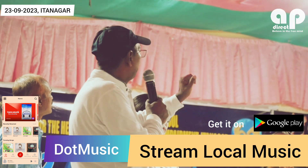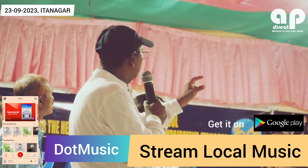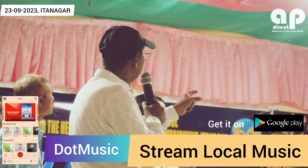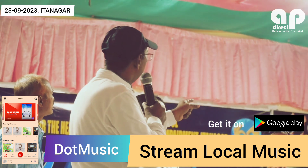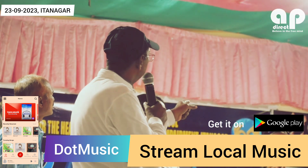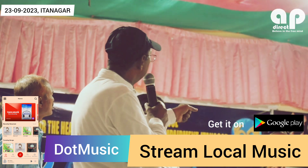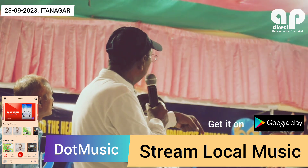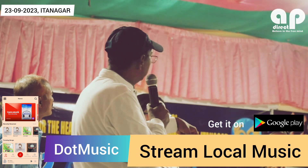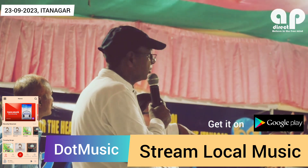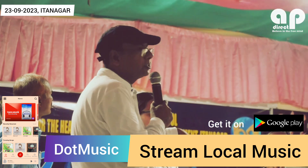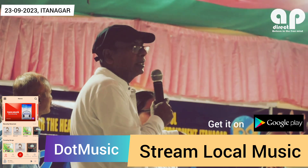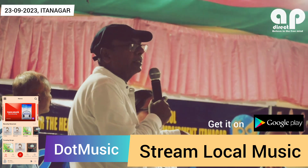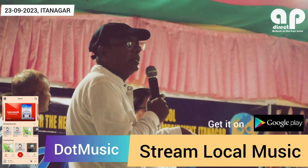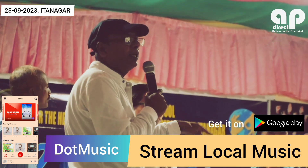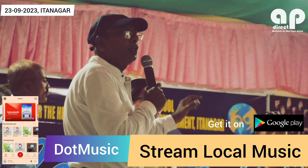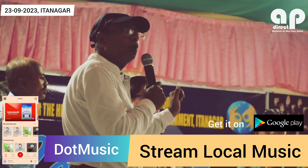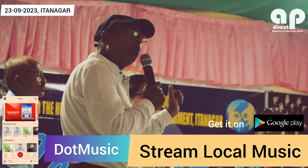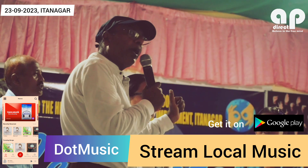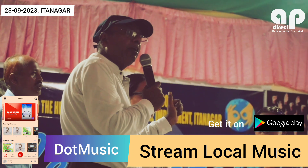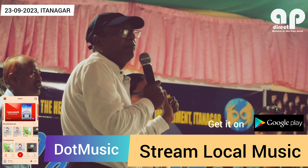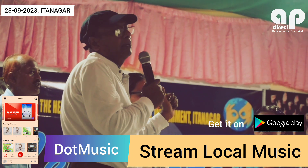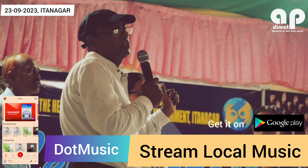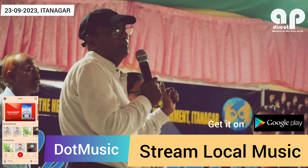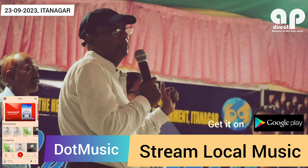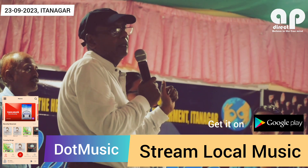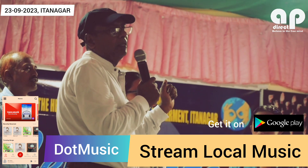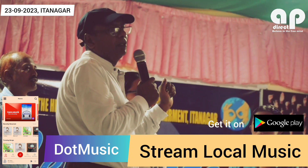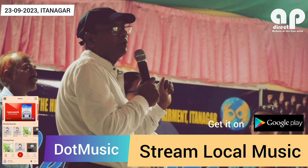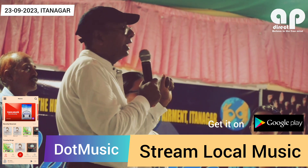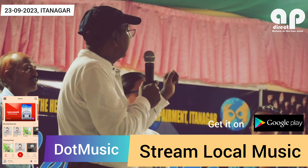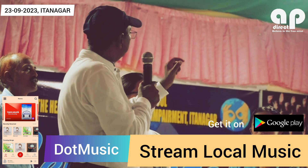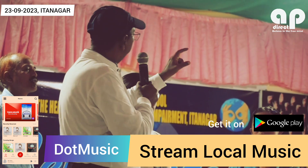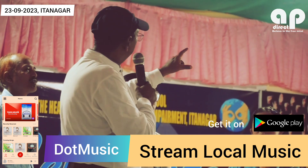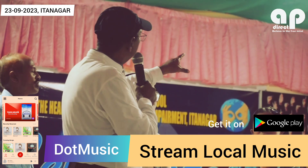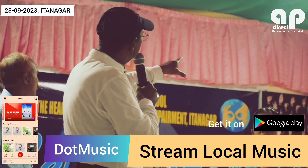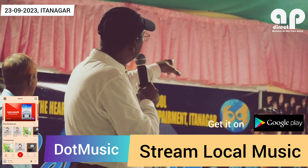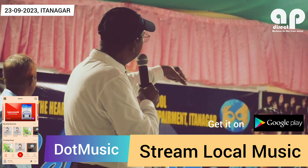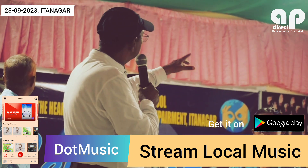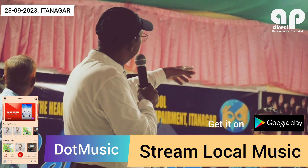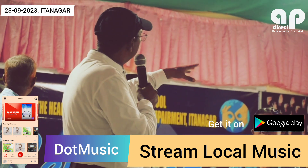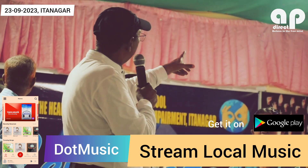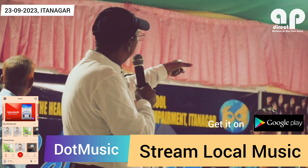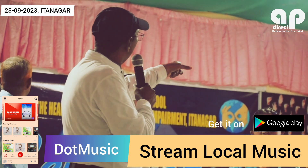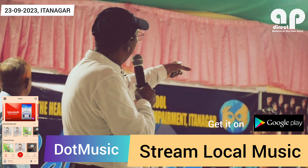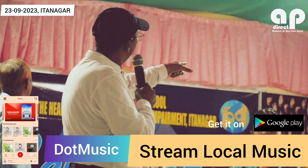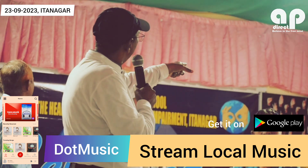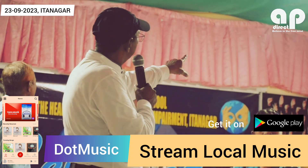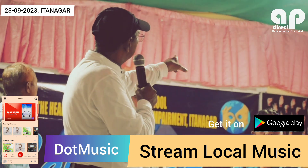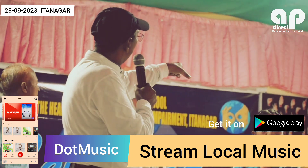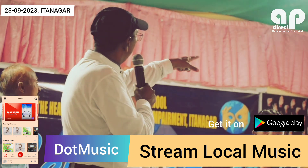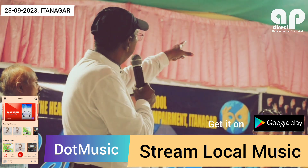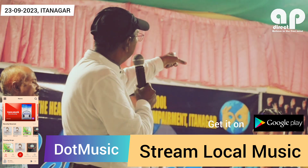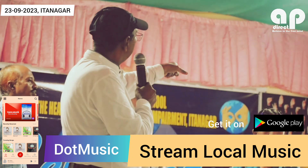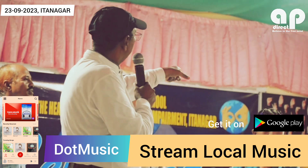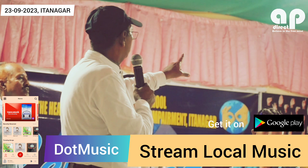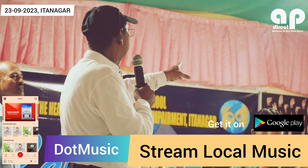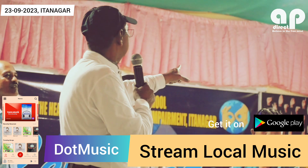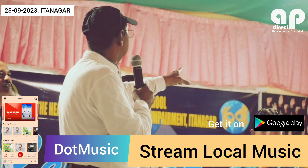और ये जो बच्चे यूज करते हैं टू हैंड फिंगर स्पेलिंग. तो एक हैंड से भी आप वो जैसा ऊपर में दिखा रहा है उसको कर सकते